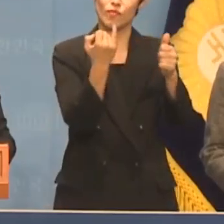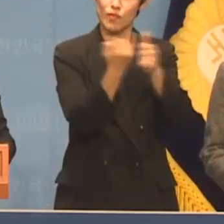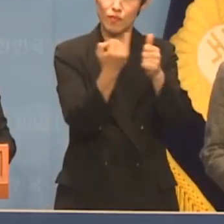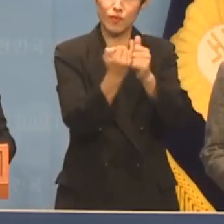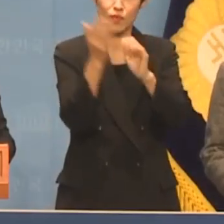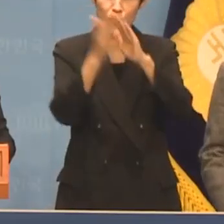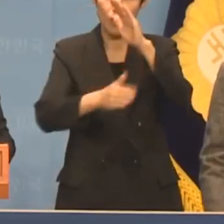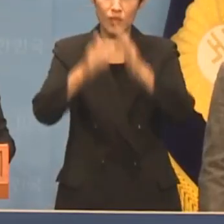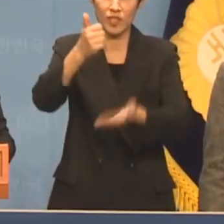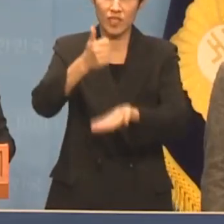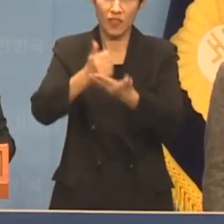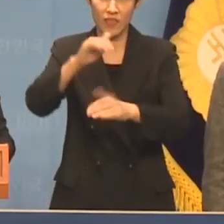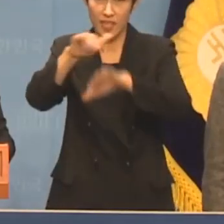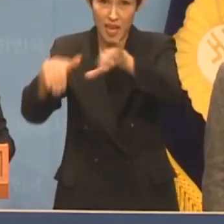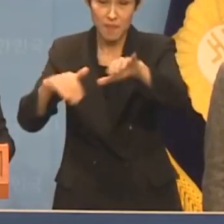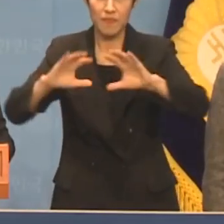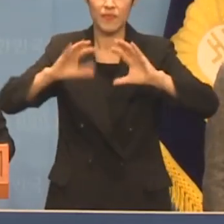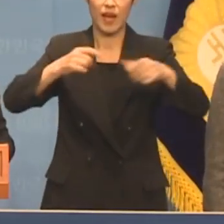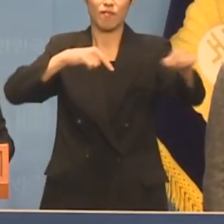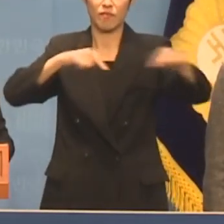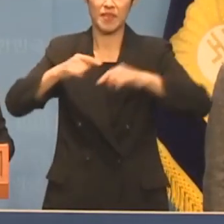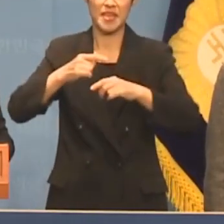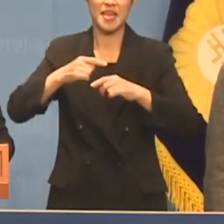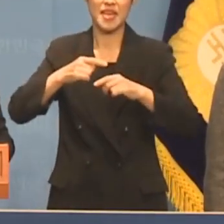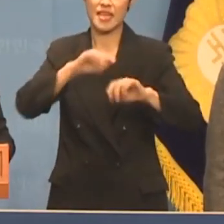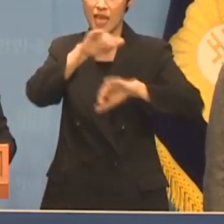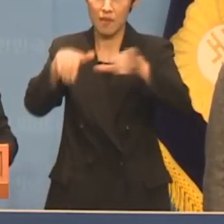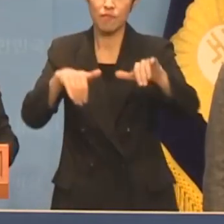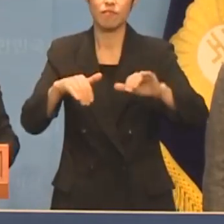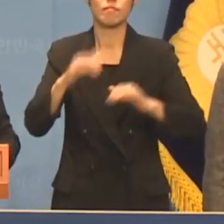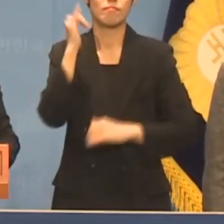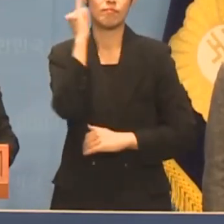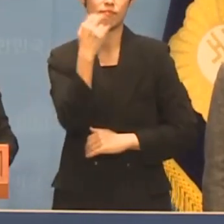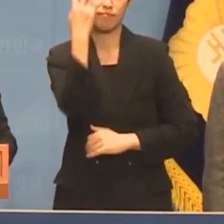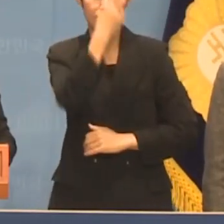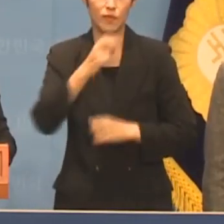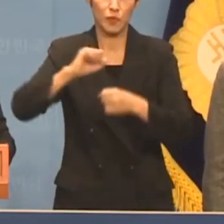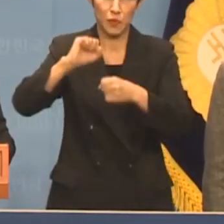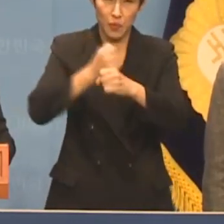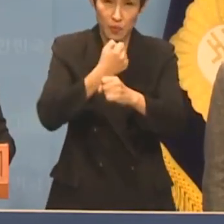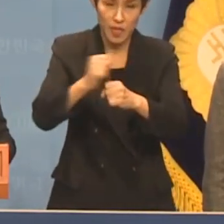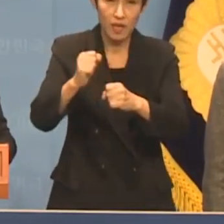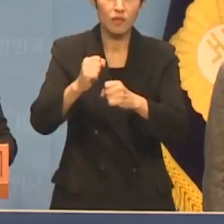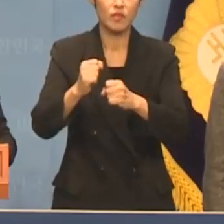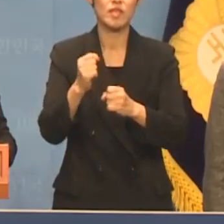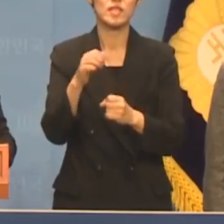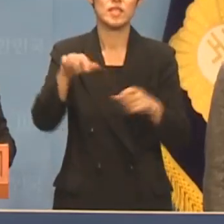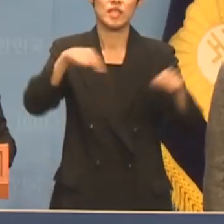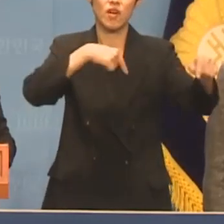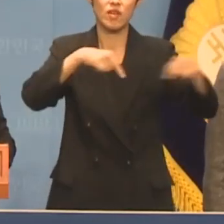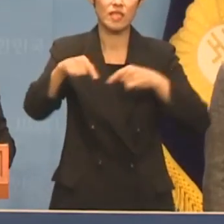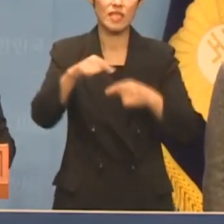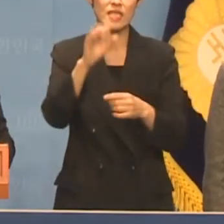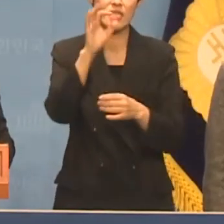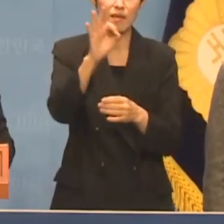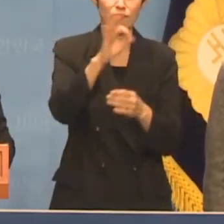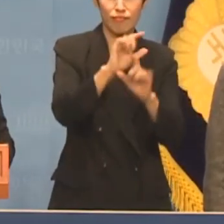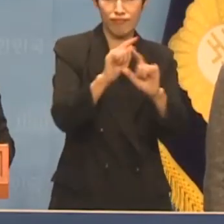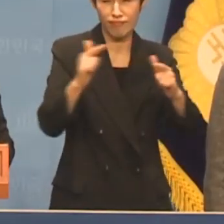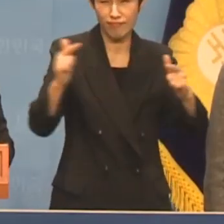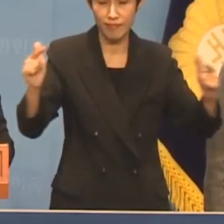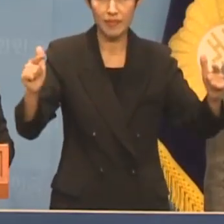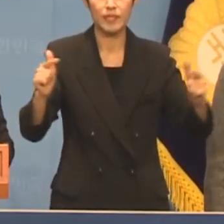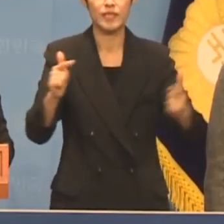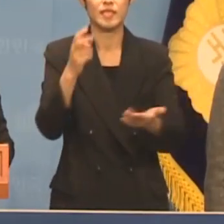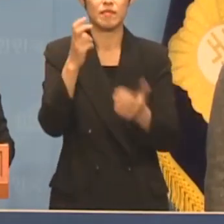공천 개입, 당무 개입, 그리고 여론 조작, 그리고 정치 자금 등등 수없이 많은 내용을 저희가